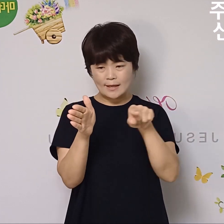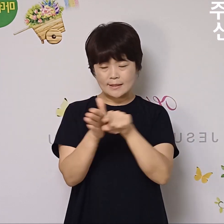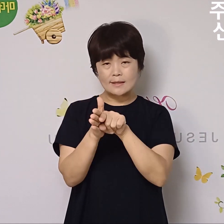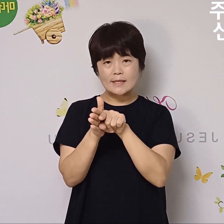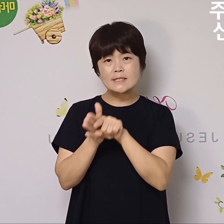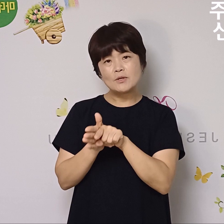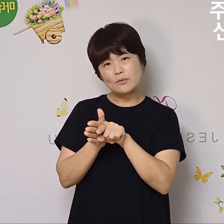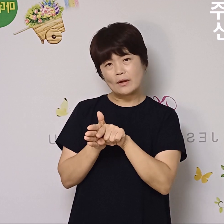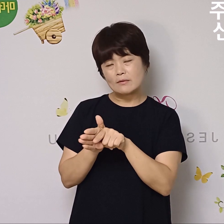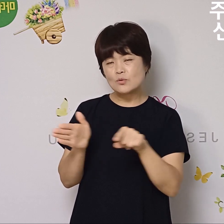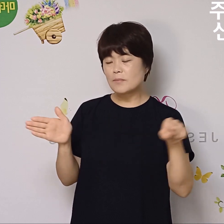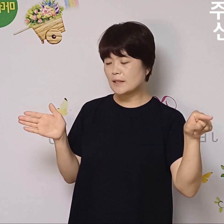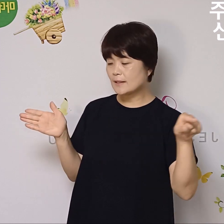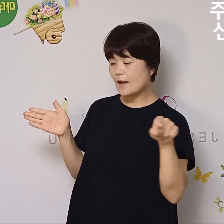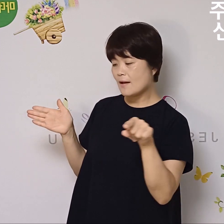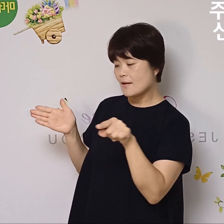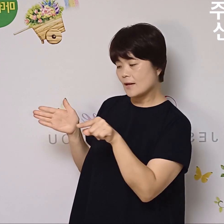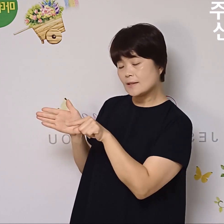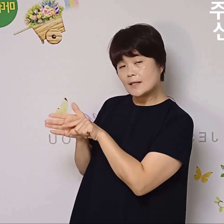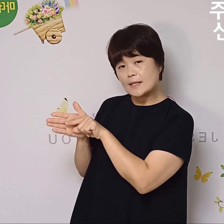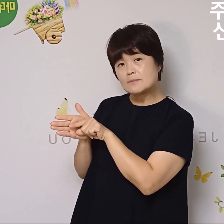갖다 대시면 돼요. 손바닥에다 갖다 대시면